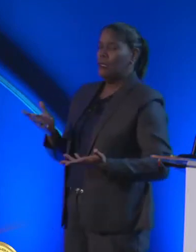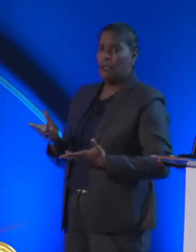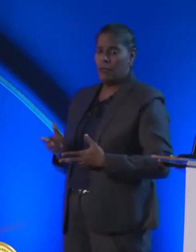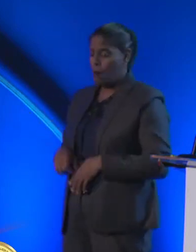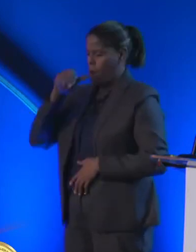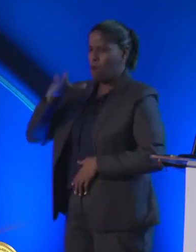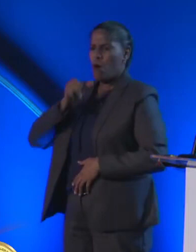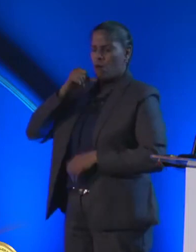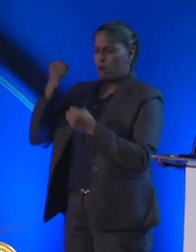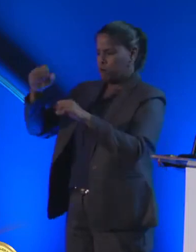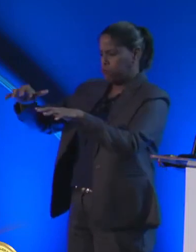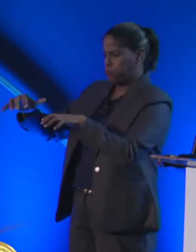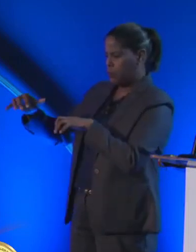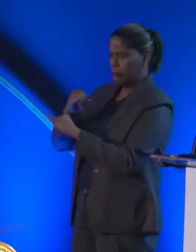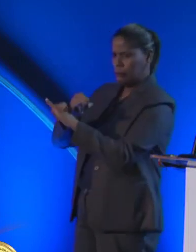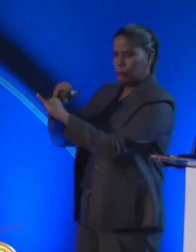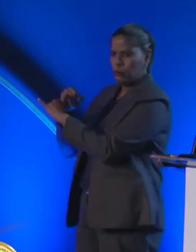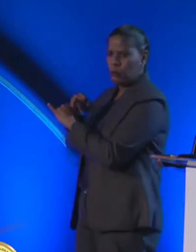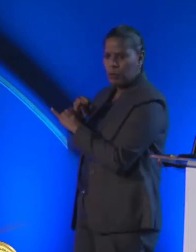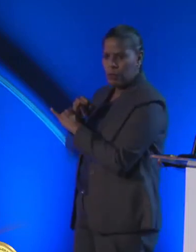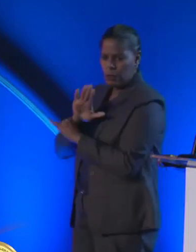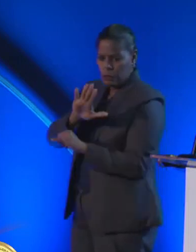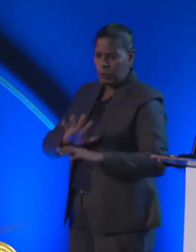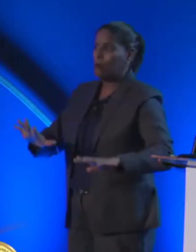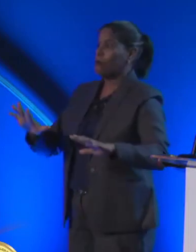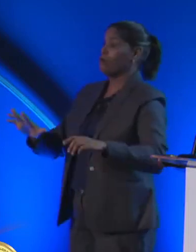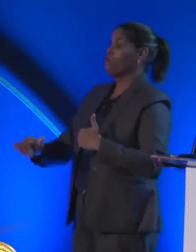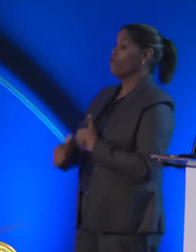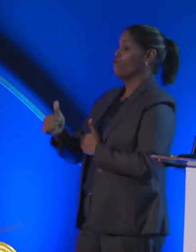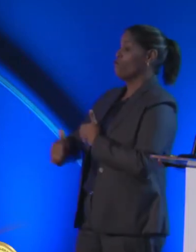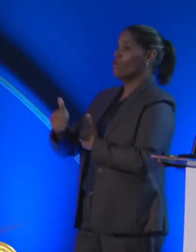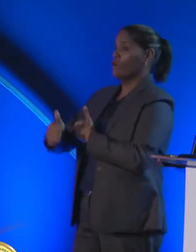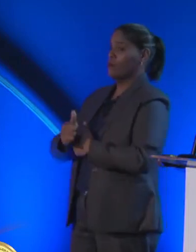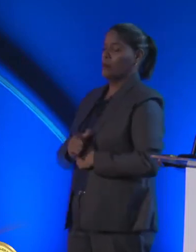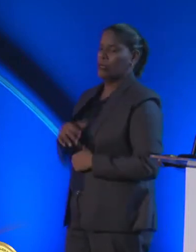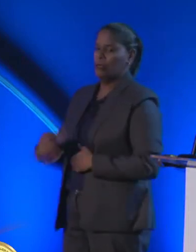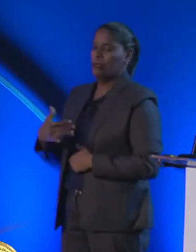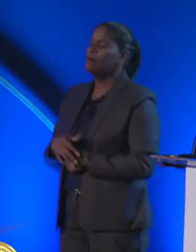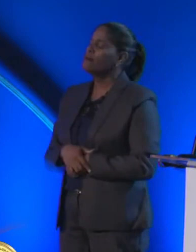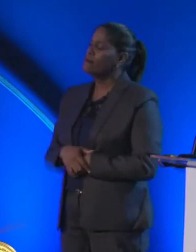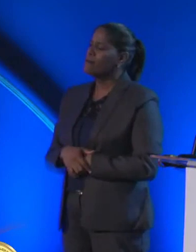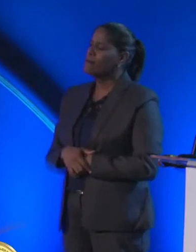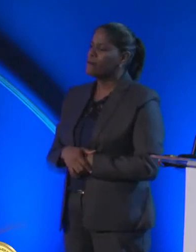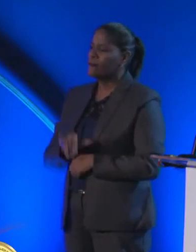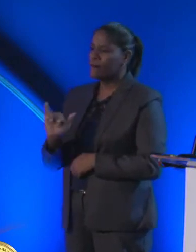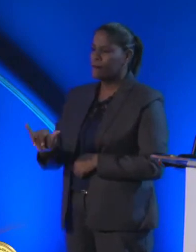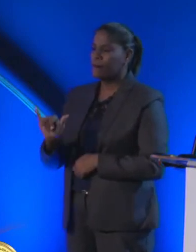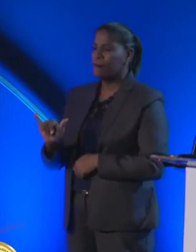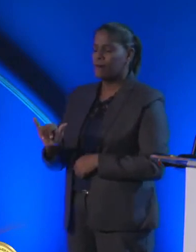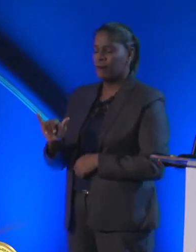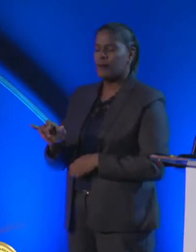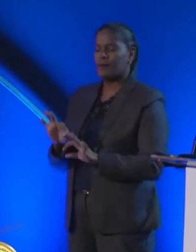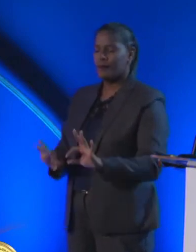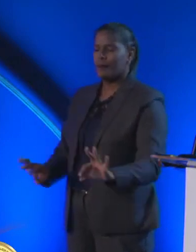mujeres en las instituciones su espacio se ve amenazada por eso es